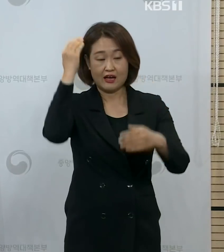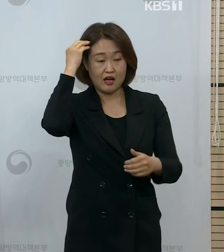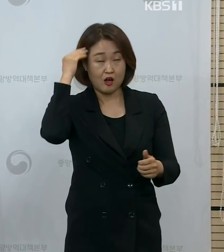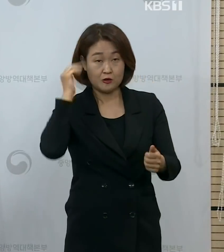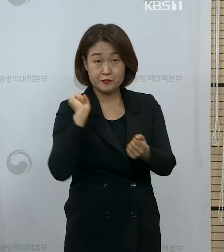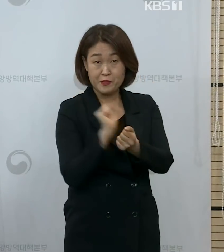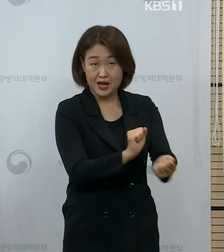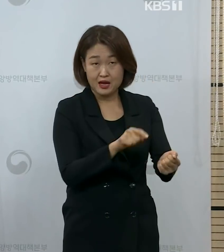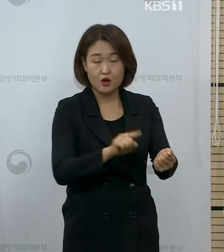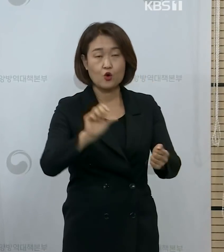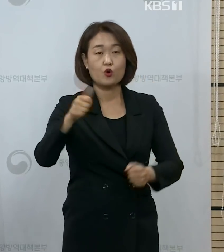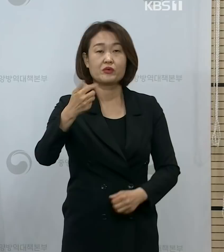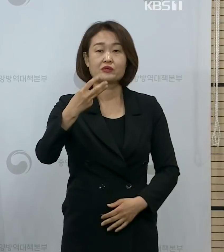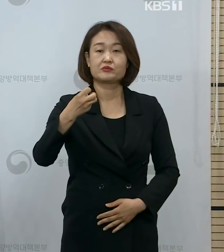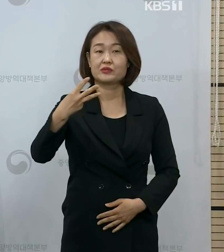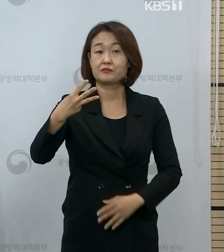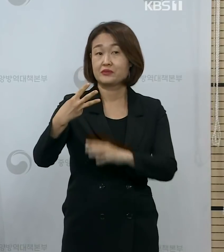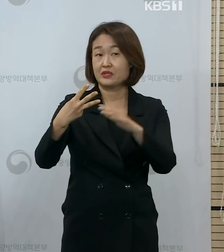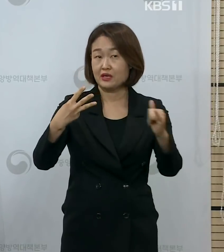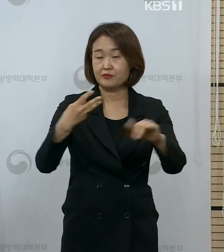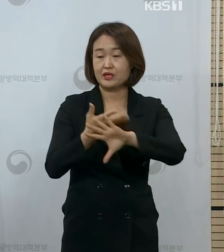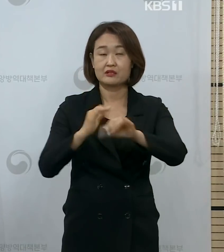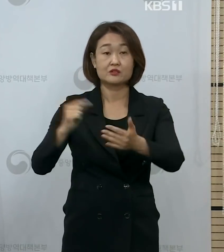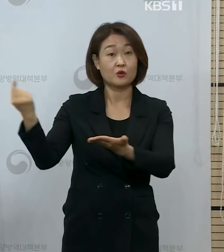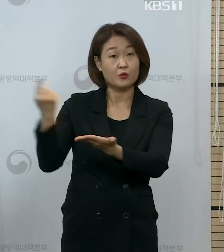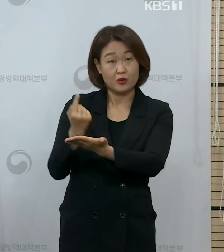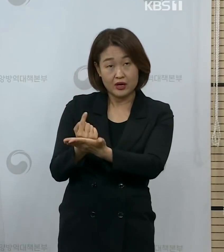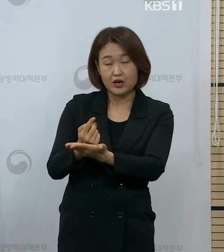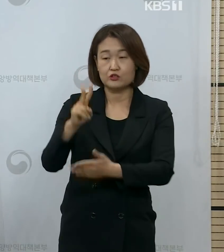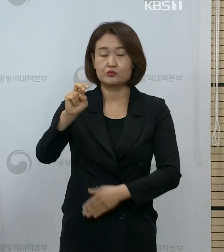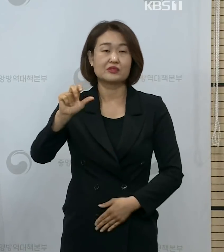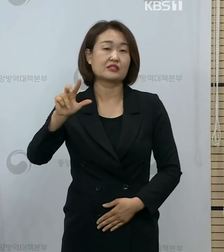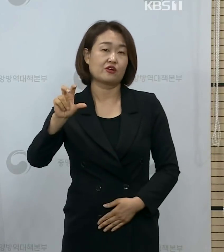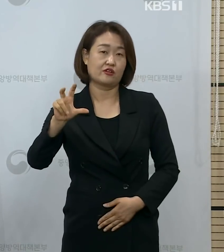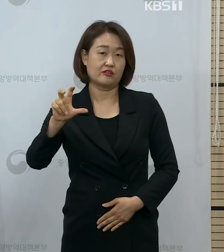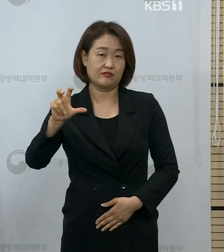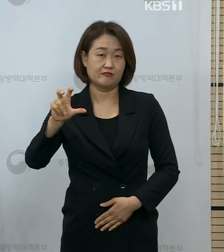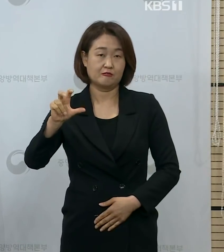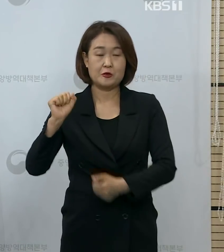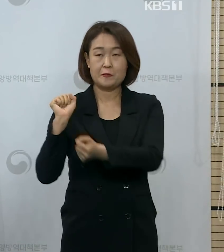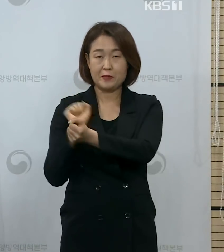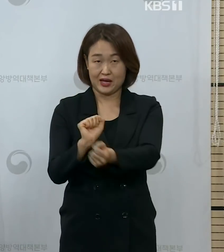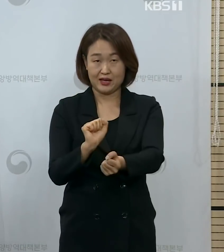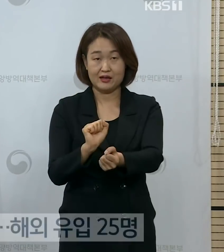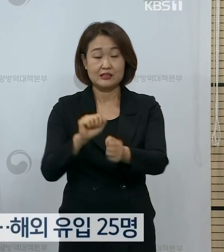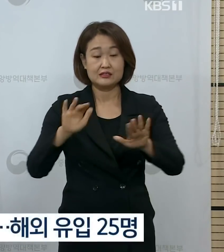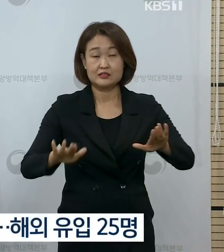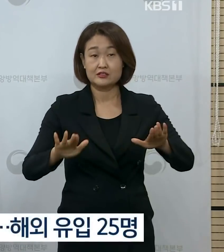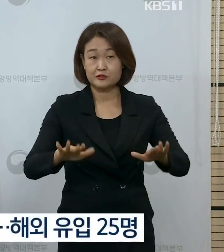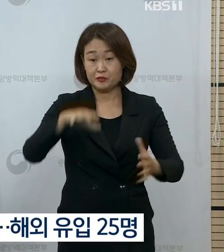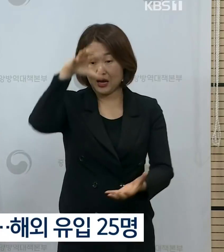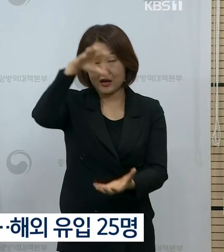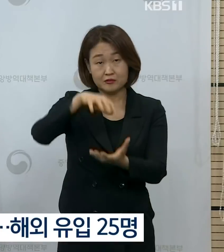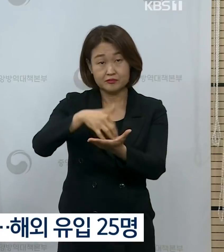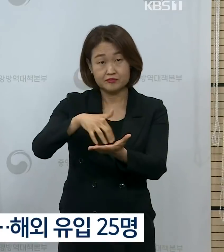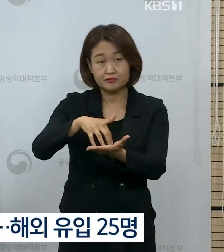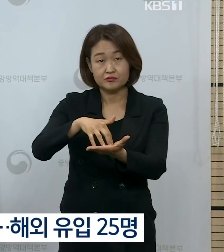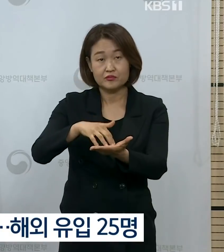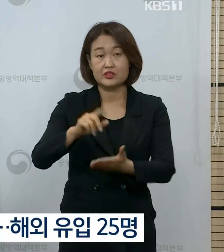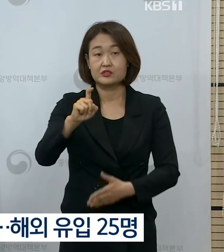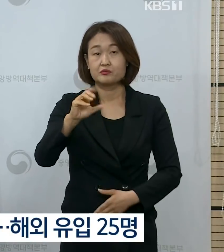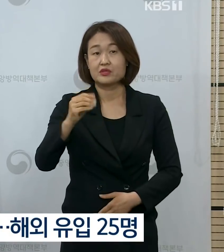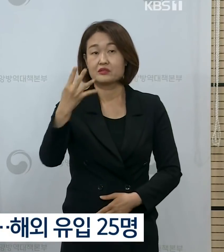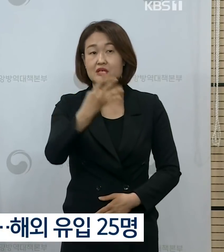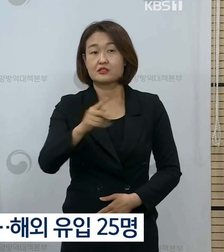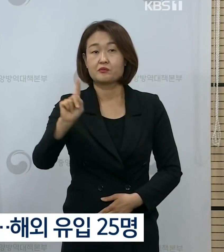신규 확진자는 533명, 해외 유입 사례는 25명이 확인되어 현재까지 총 누적 확진자는